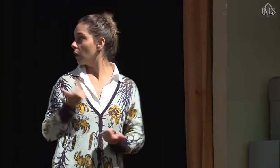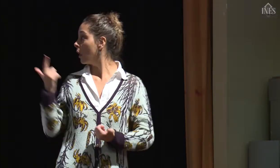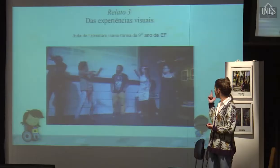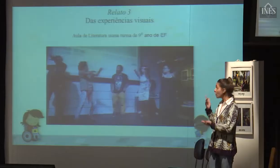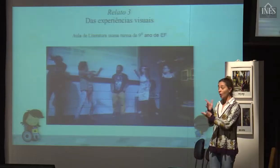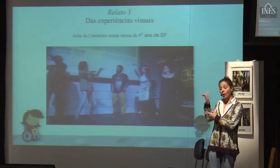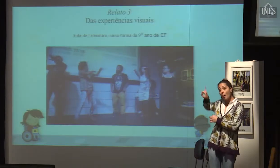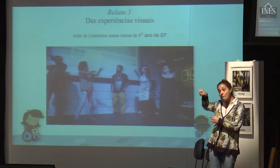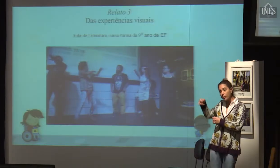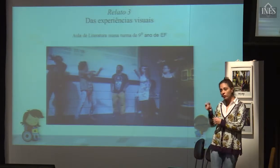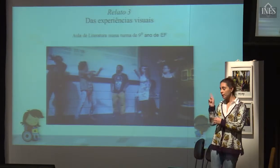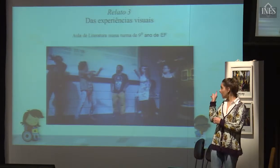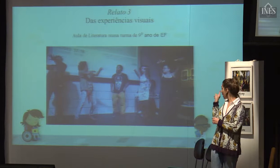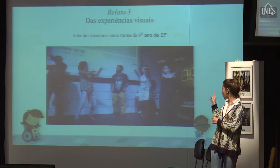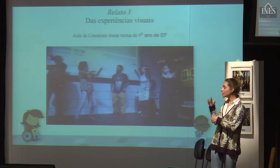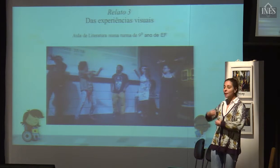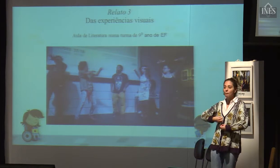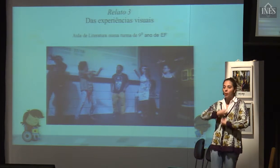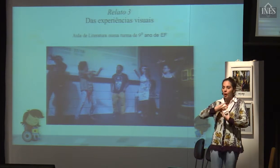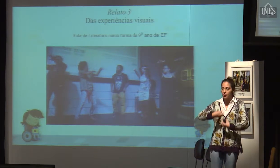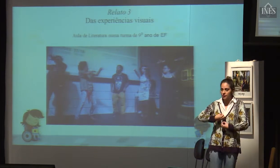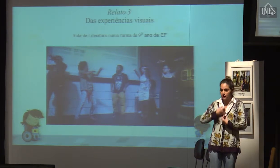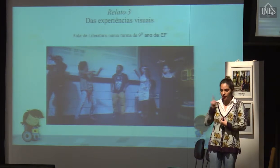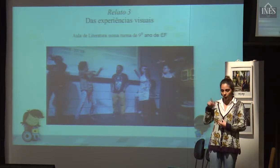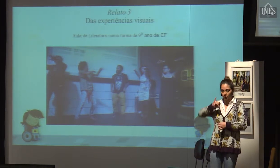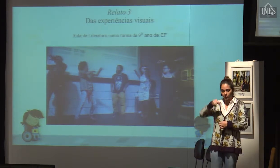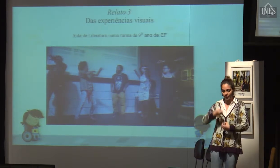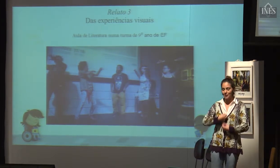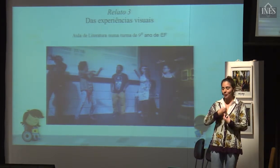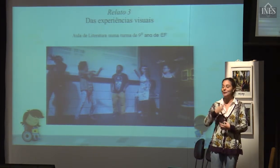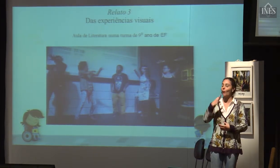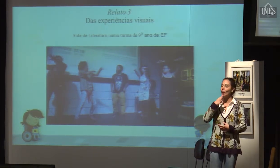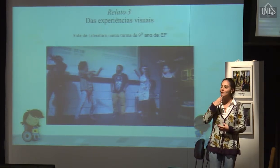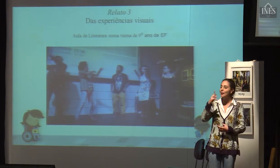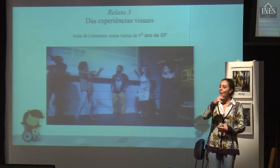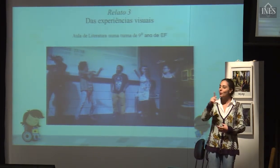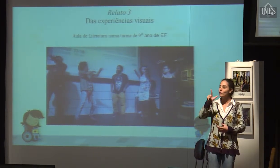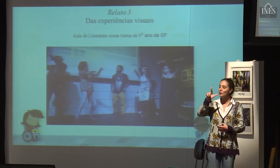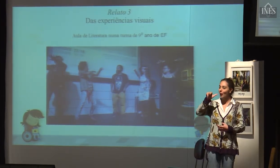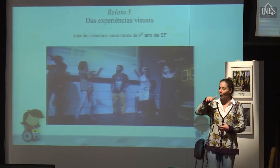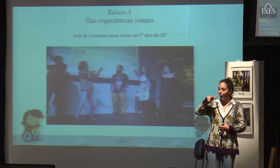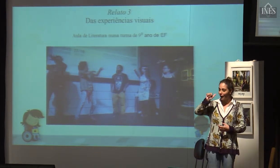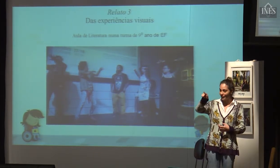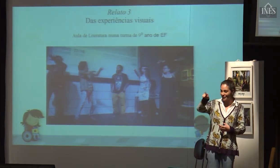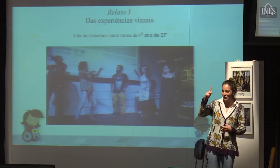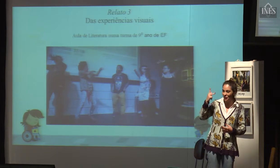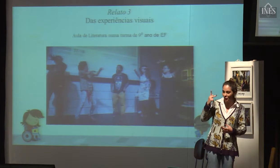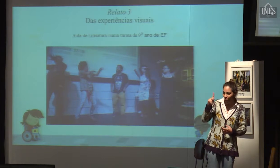surdo. Mas então, aproveitando essa poesia, foi quando eu conheci o professor